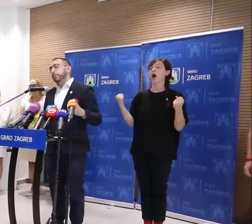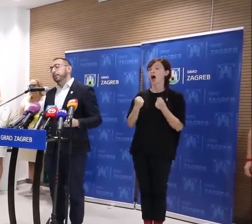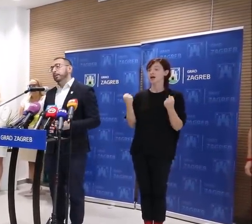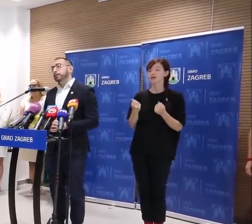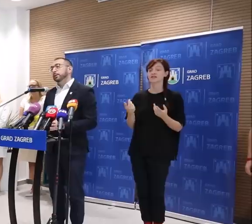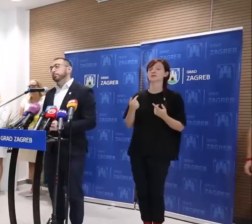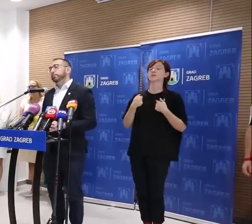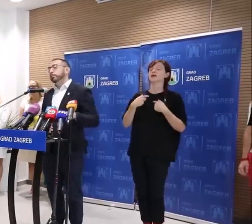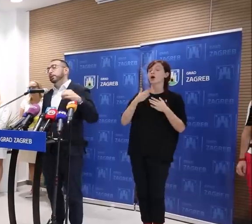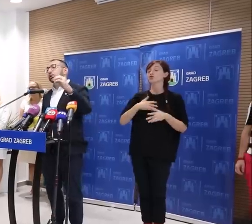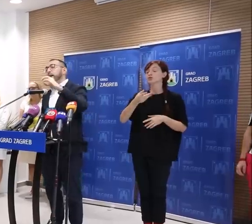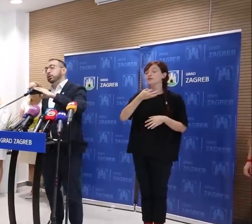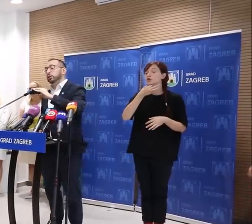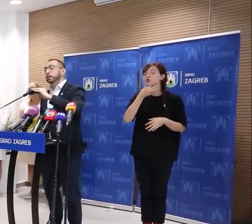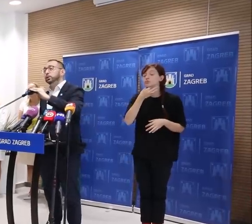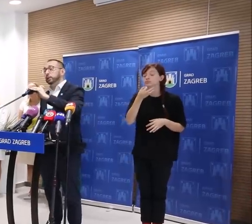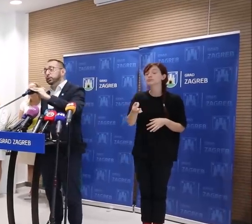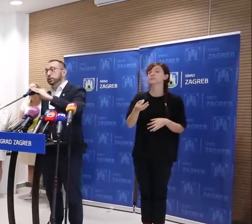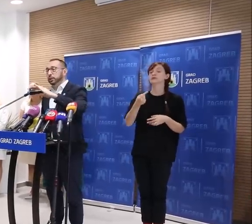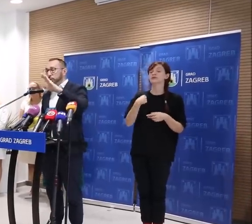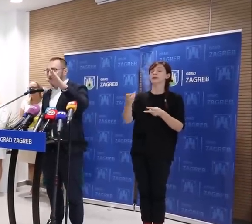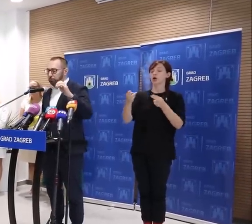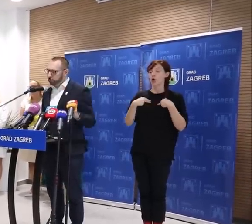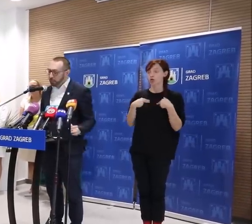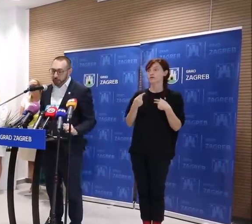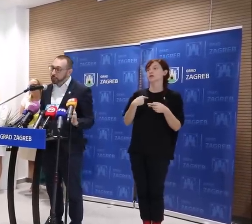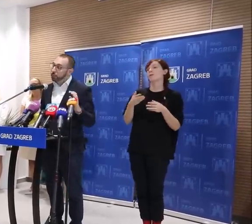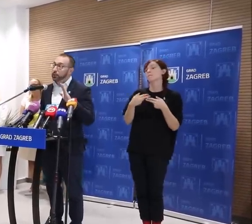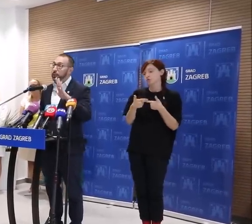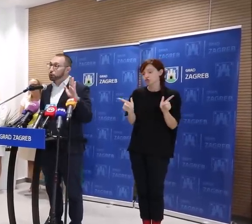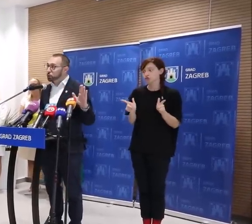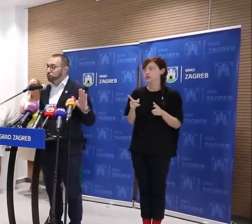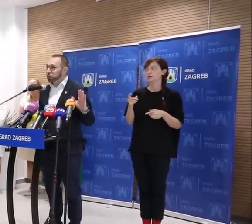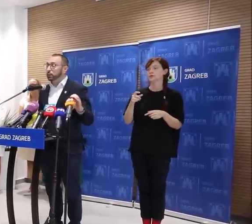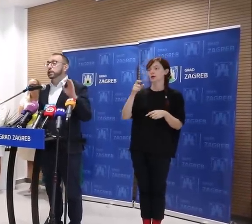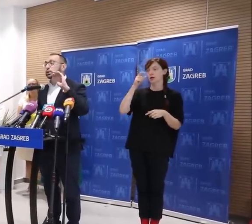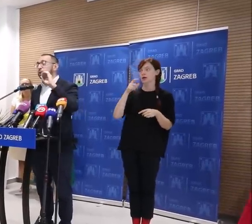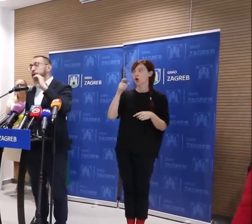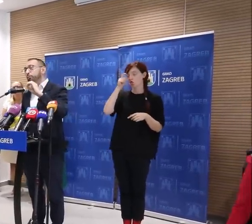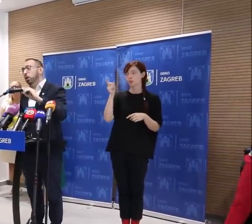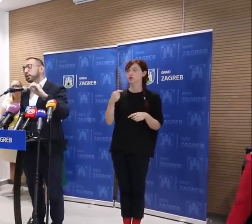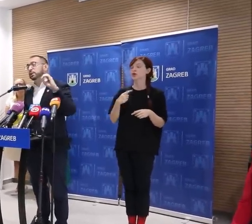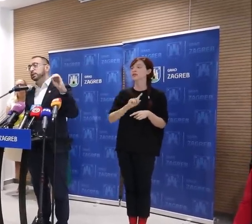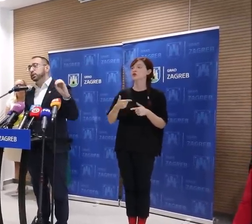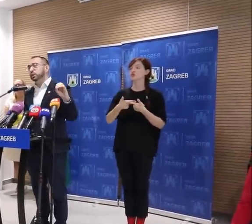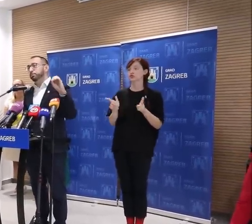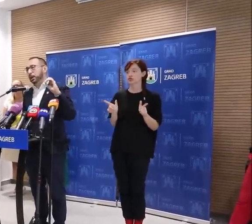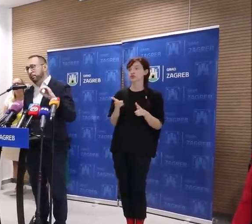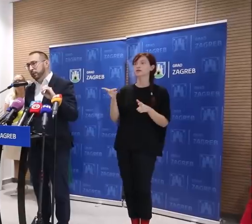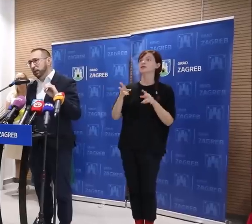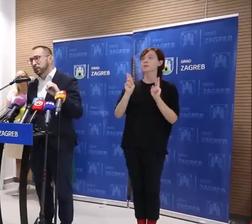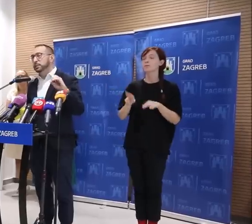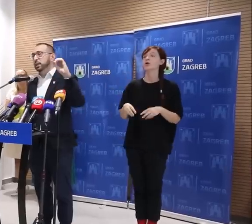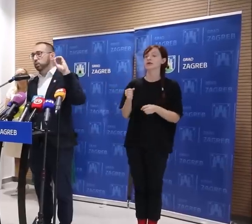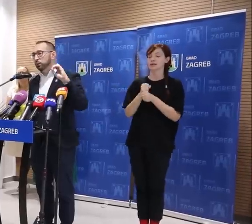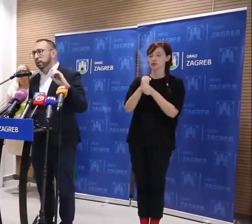medijima na postavljanja pitanja. Znači, ovako, jedno od pitanja, dozvolite. Neću dozvoliti. Dakle, jedno od pitanja... Znači, morate se držati